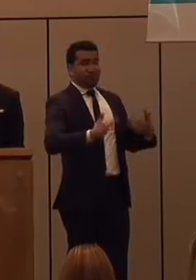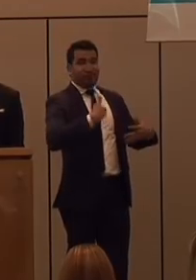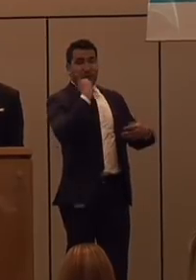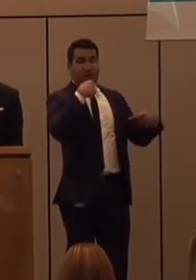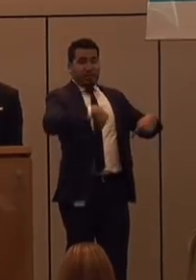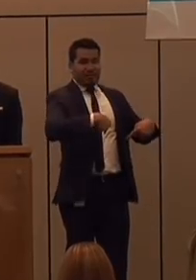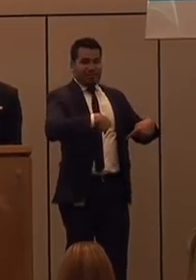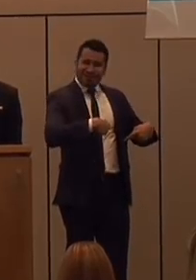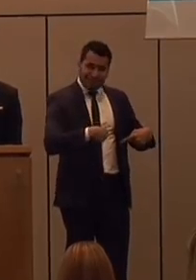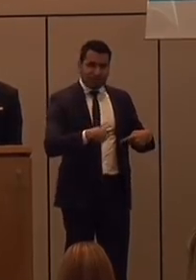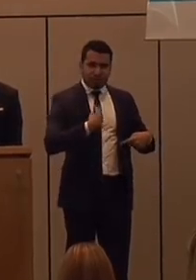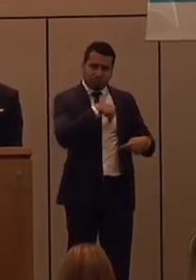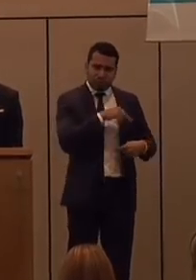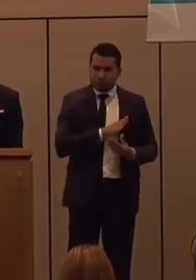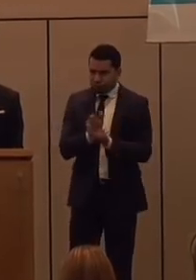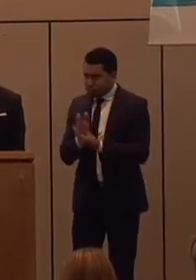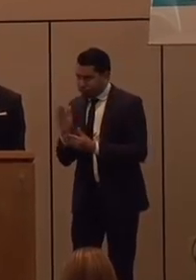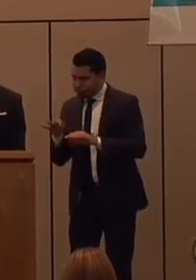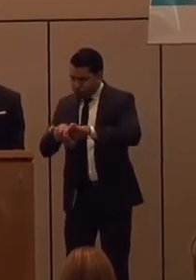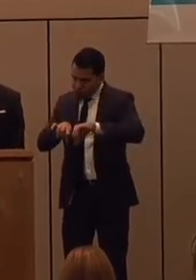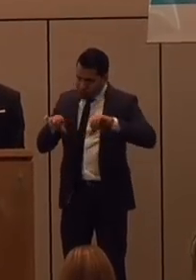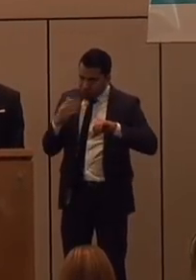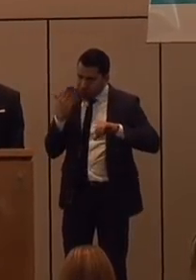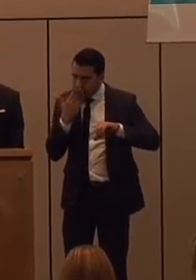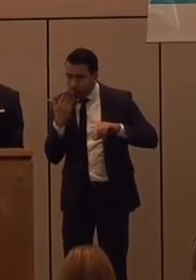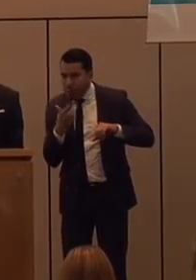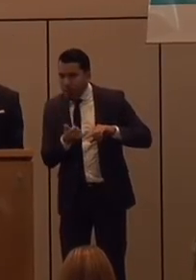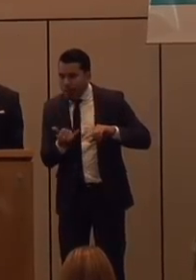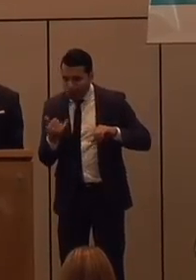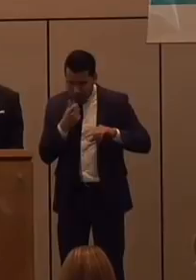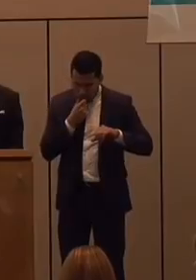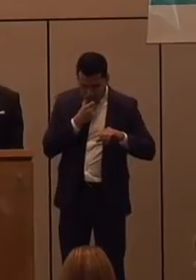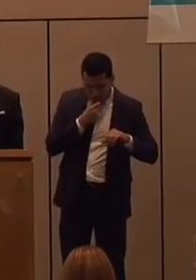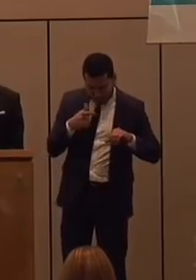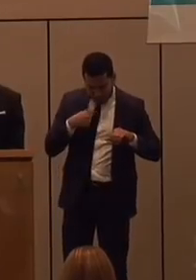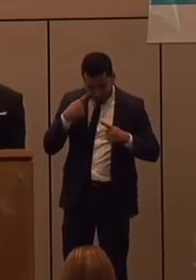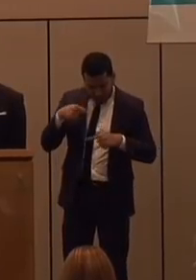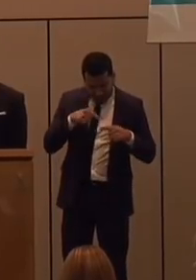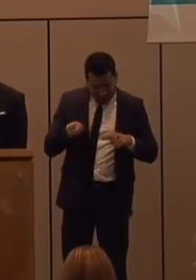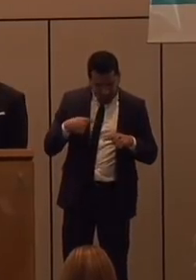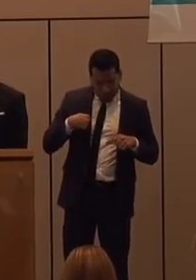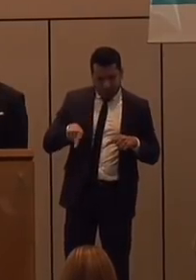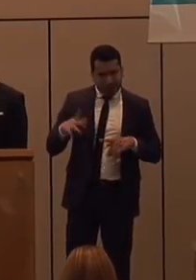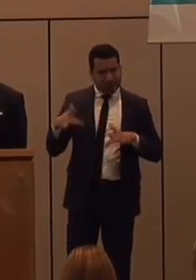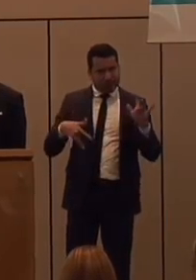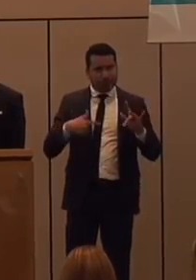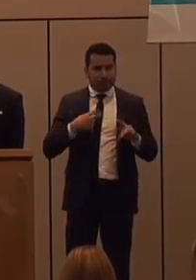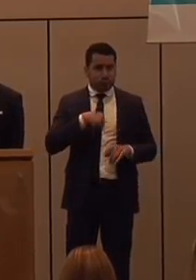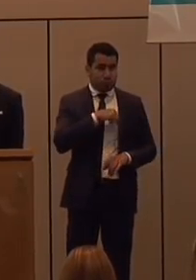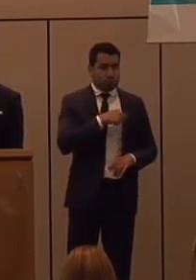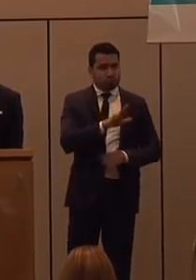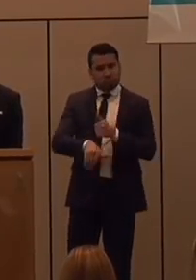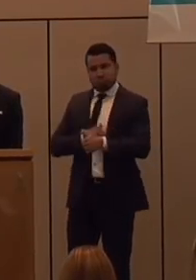análisis encontramos que no tiene unos elementos básicos para poderlo decir que es un municipio turístico entonces comenzamos por hacerle un acompañamiento